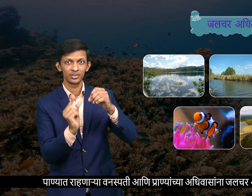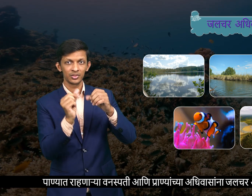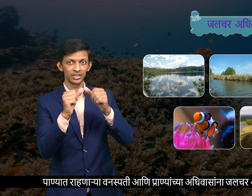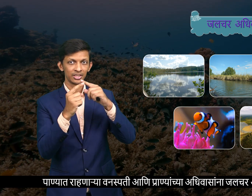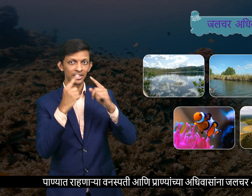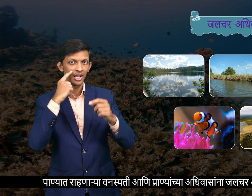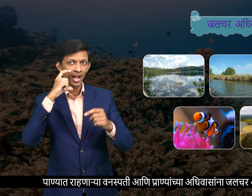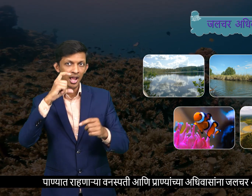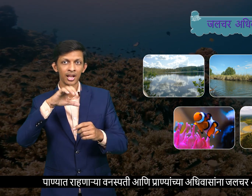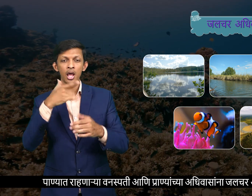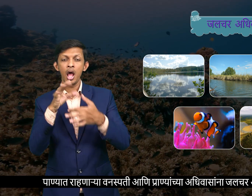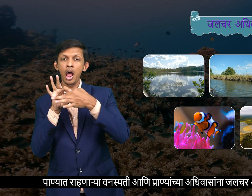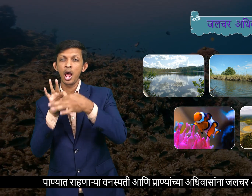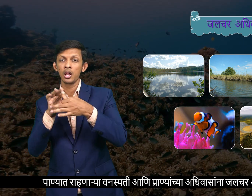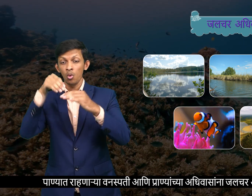म्हणतात.